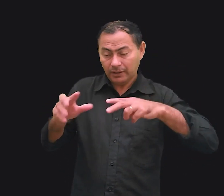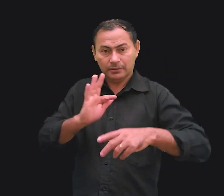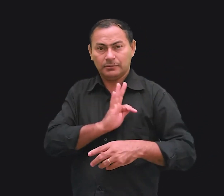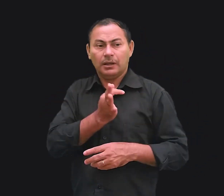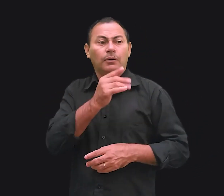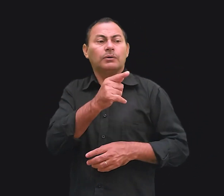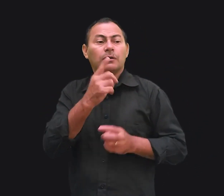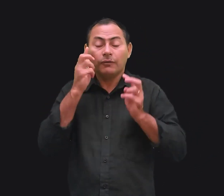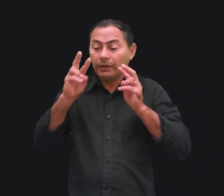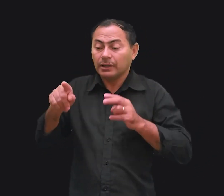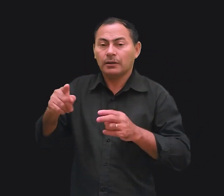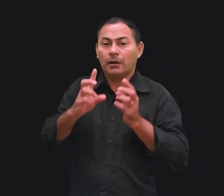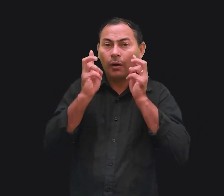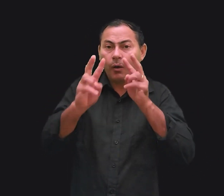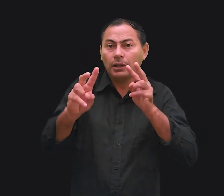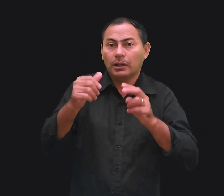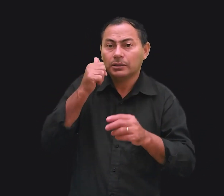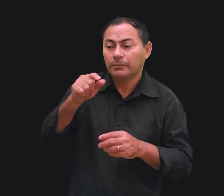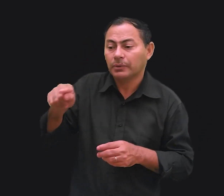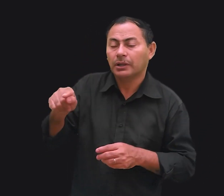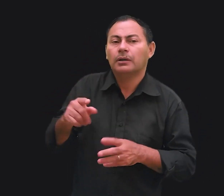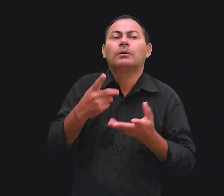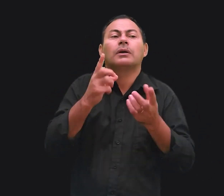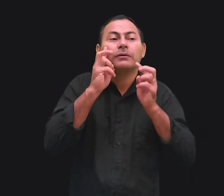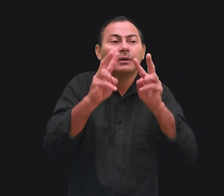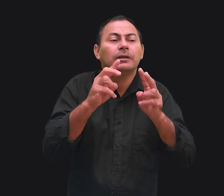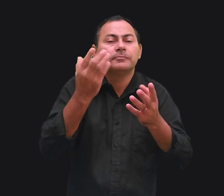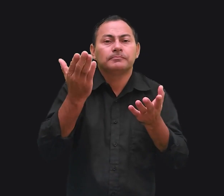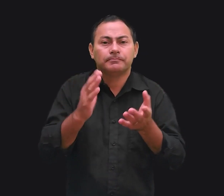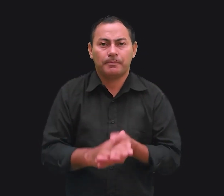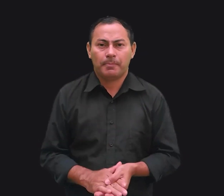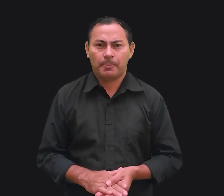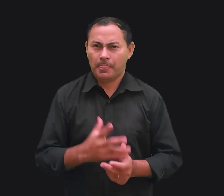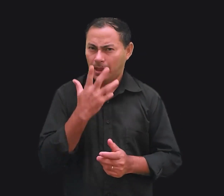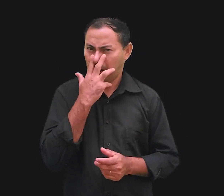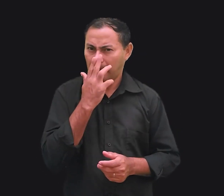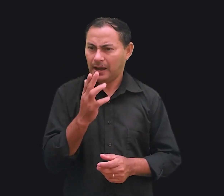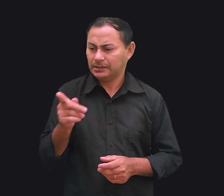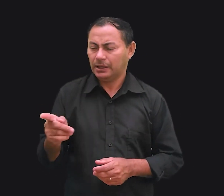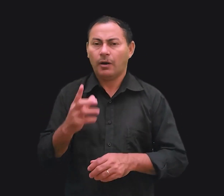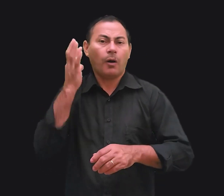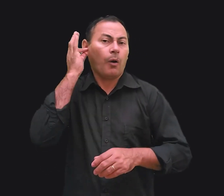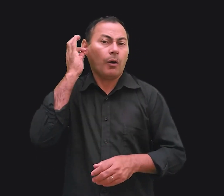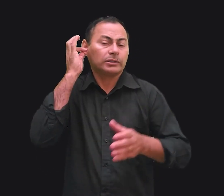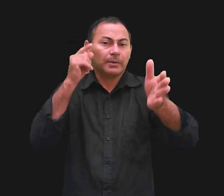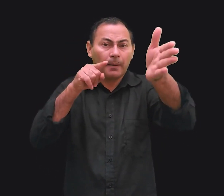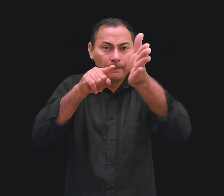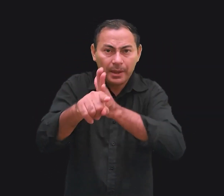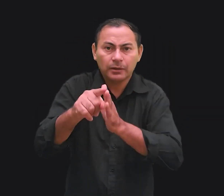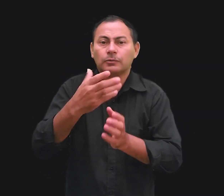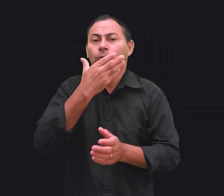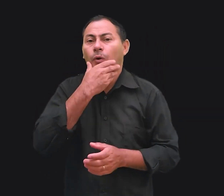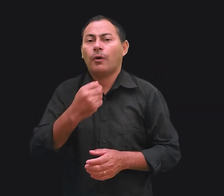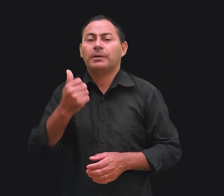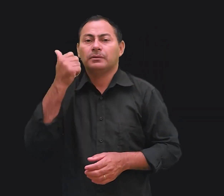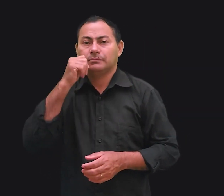mulher? O que você enxerga quando olha para esta mulher? Acho que essa é uma ótima pergunta para os